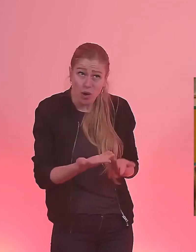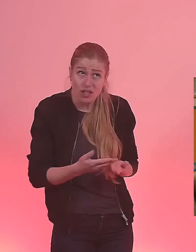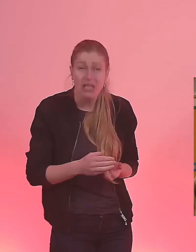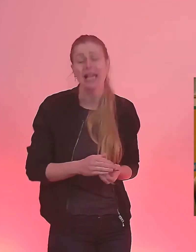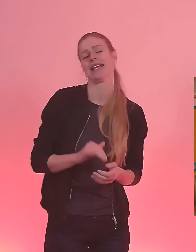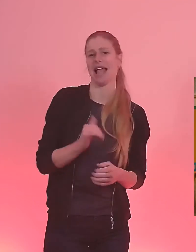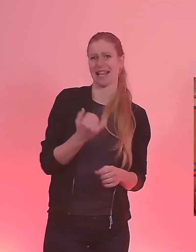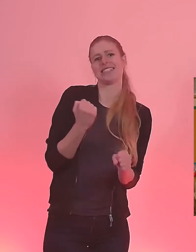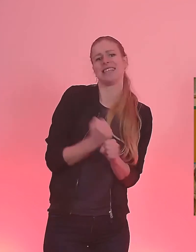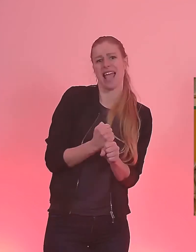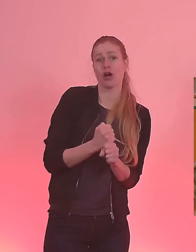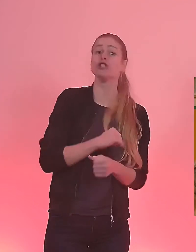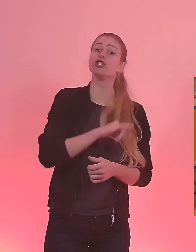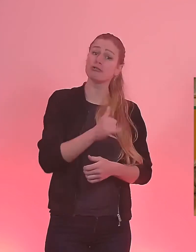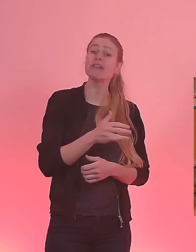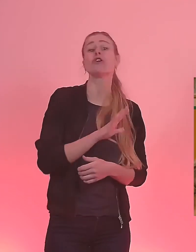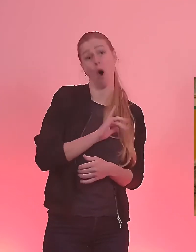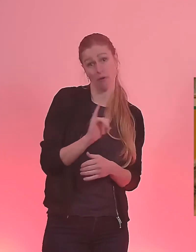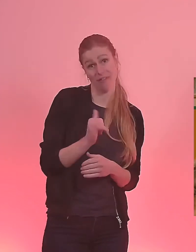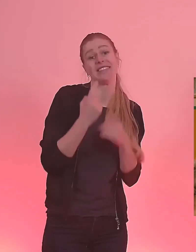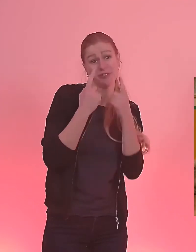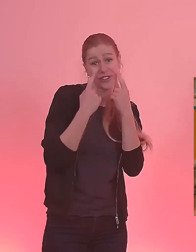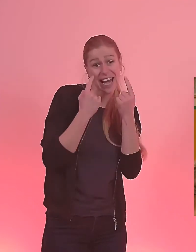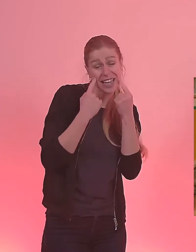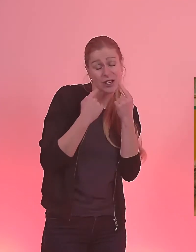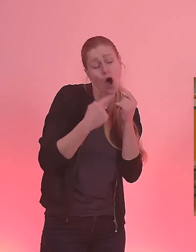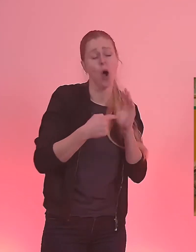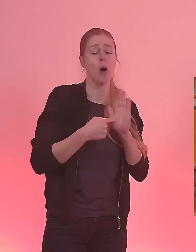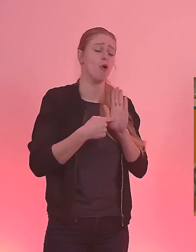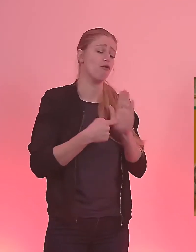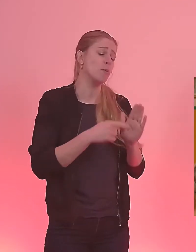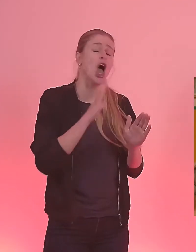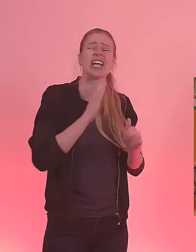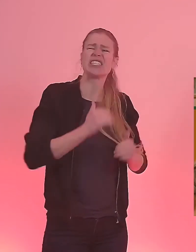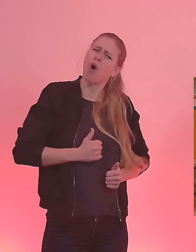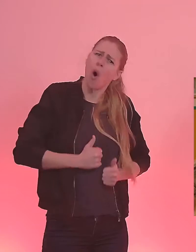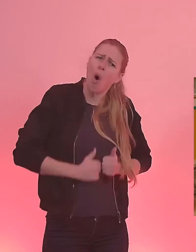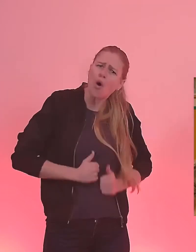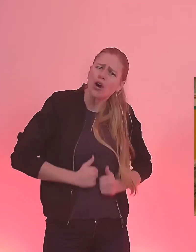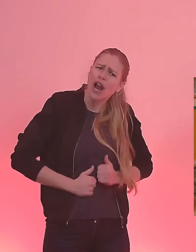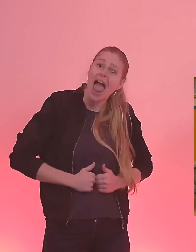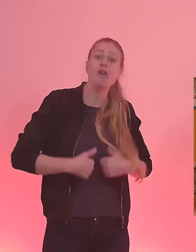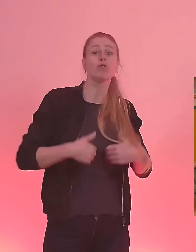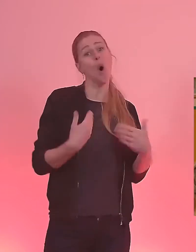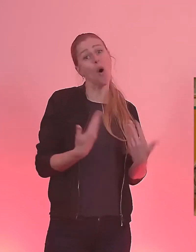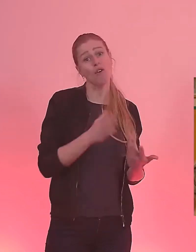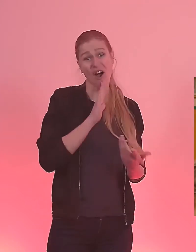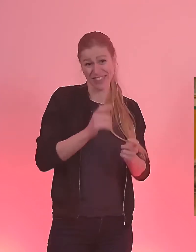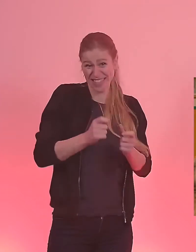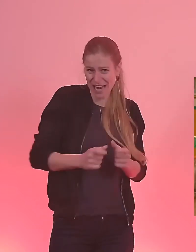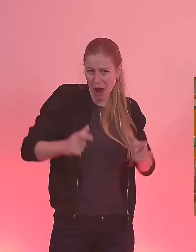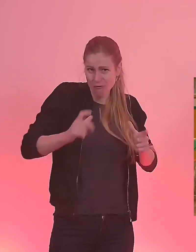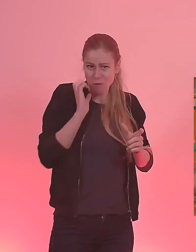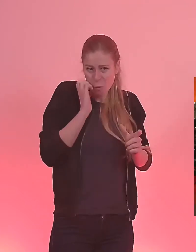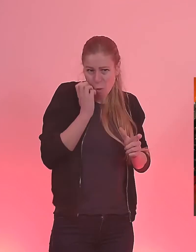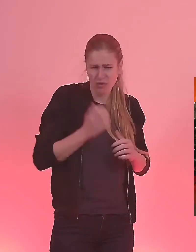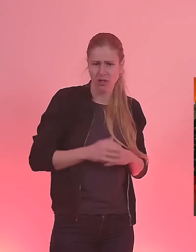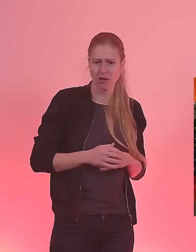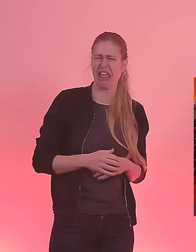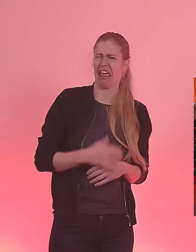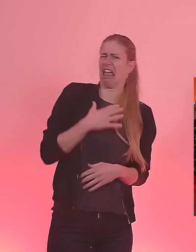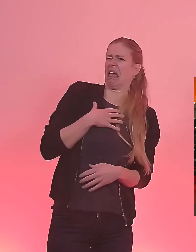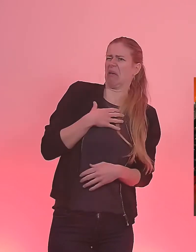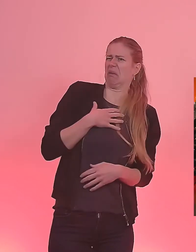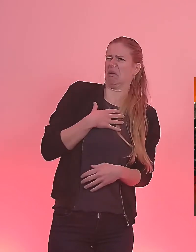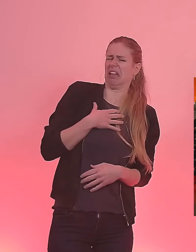Jazeker. Joshua is ook wel eens verdrietig. Bijvoorbeeld als hij heel erg honger heeft of als hij in zijn luiertje heeft gepoept. Eeuw, in zijn